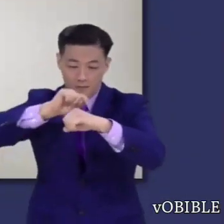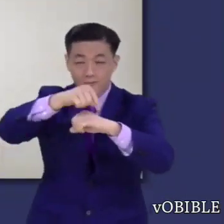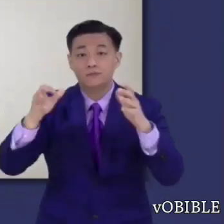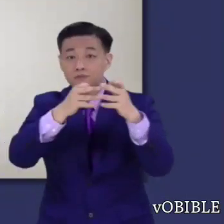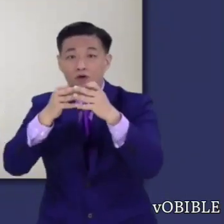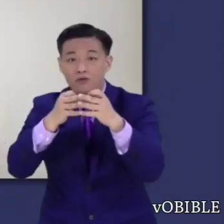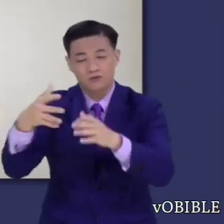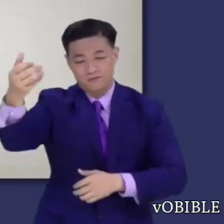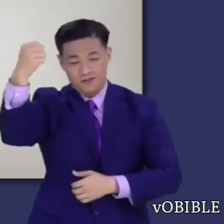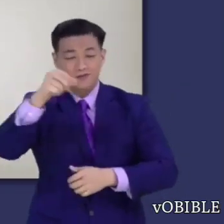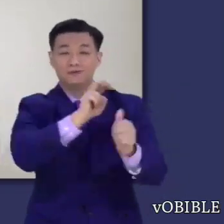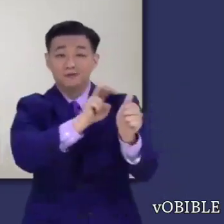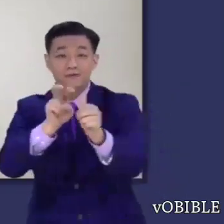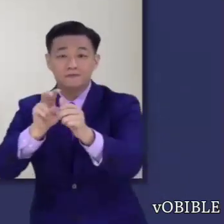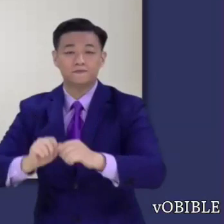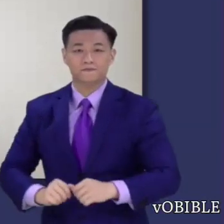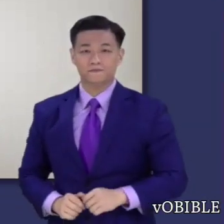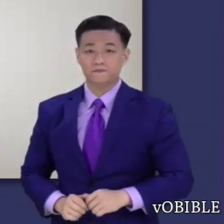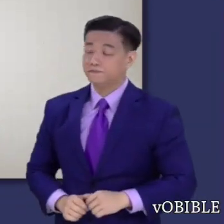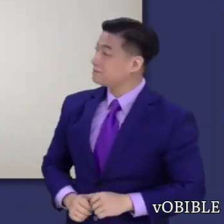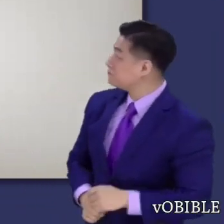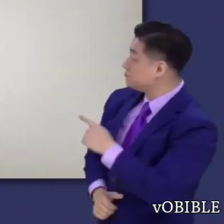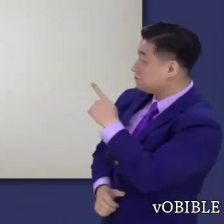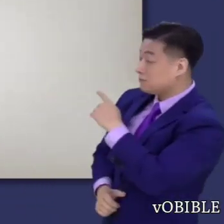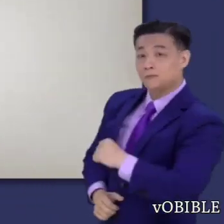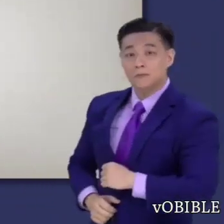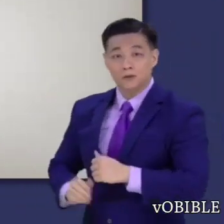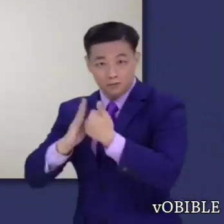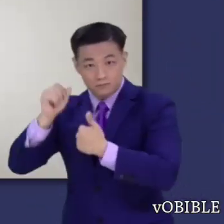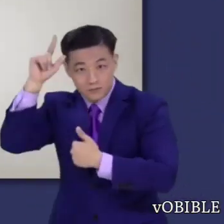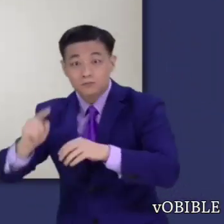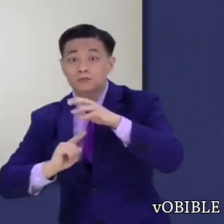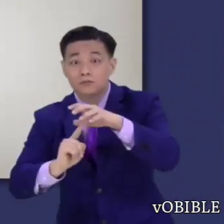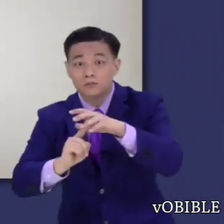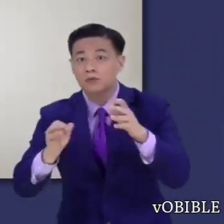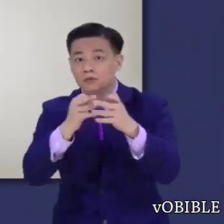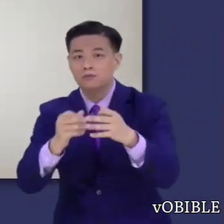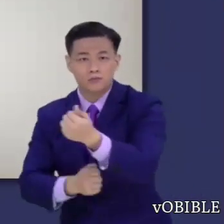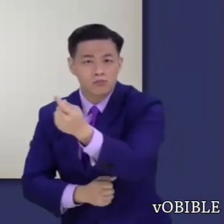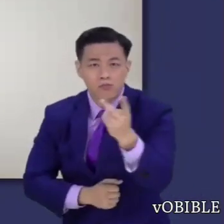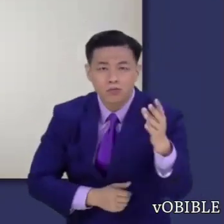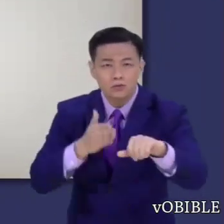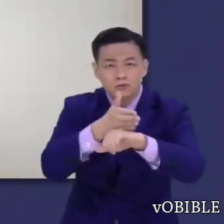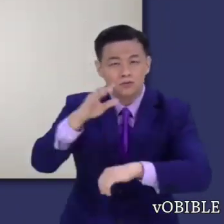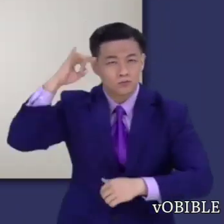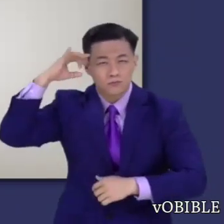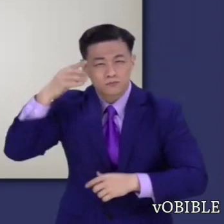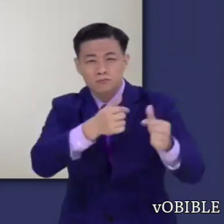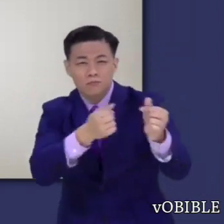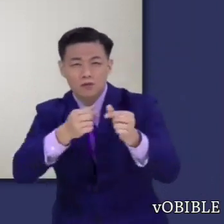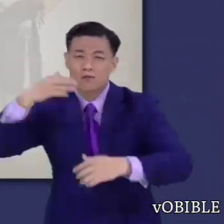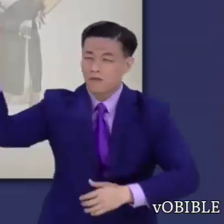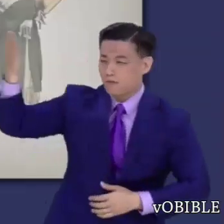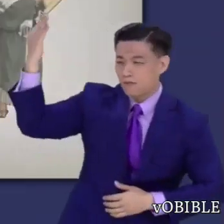耶稣也是会众的元首。第二章，保罗告诫哥罗西会众要小心那些鼓吹哲